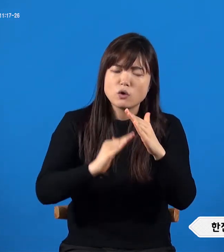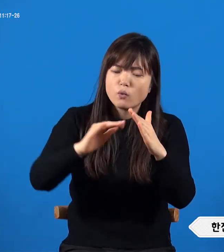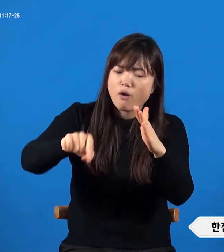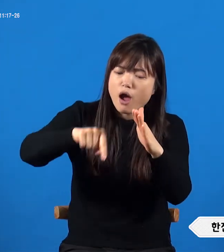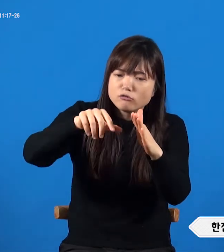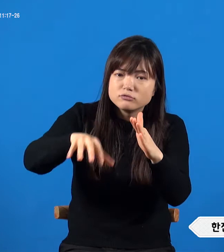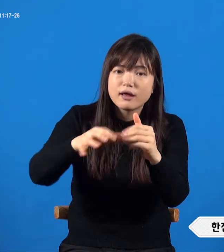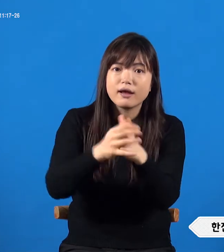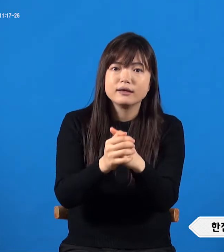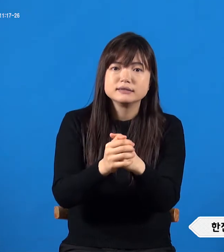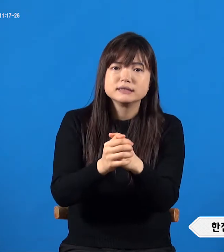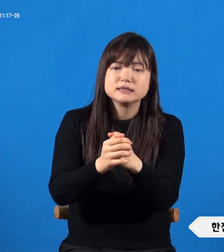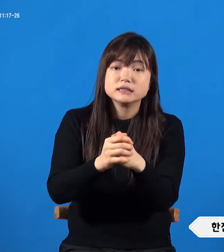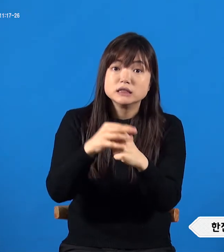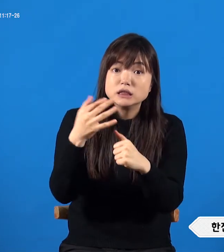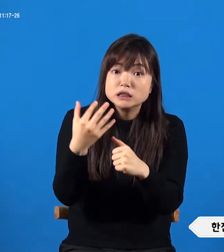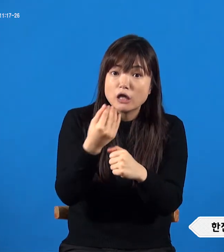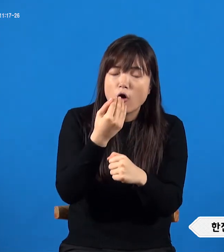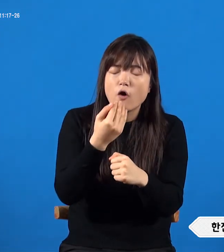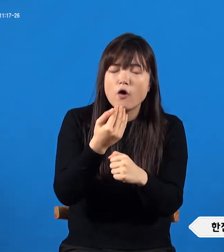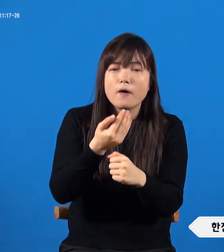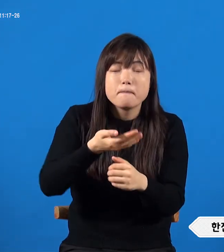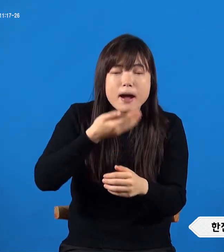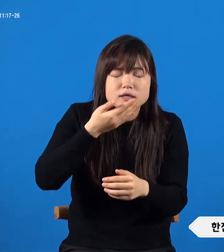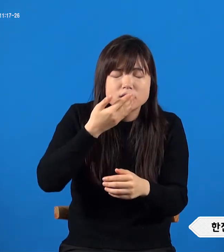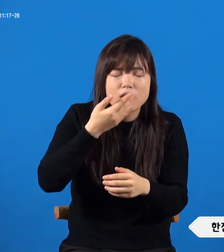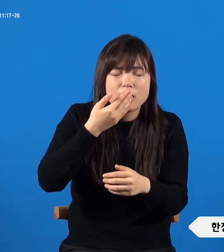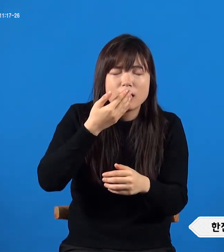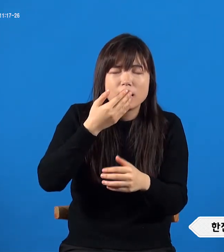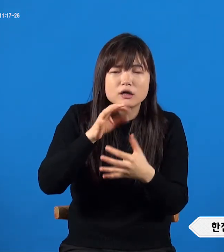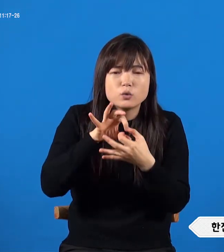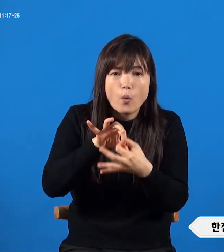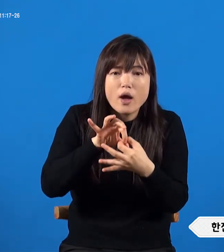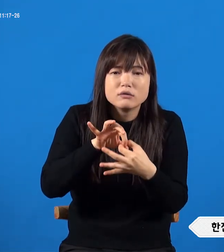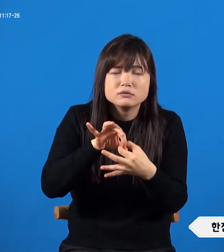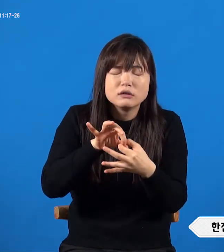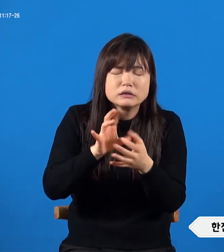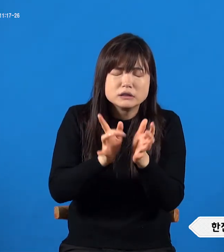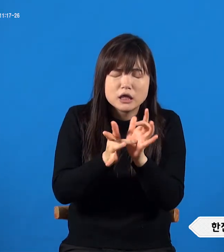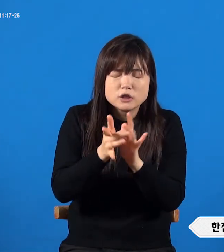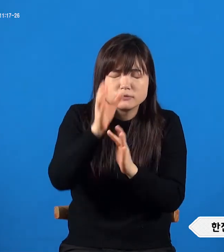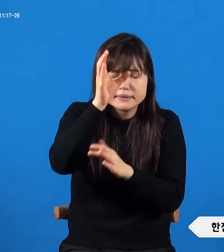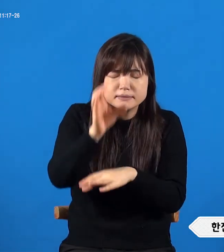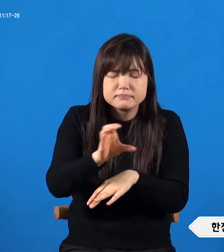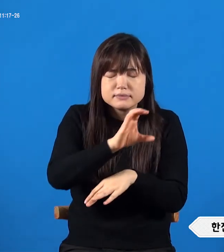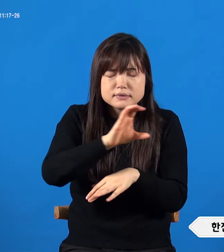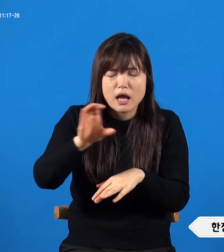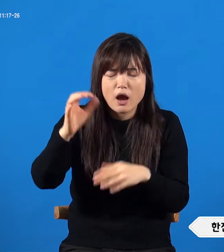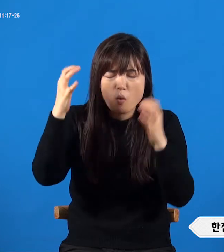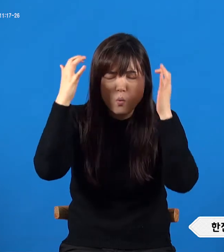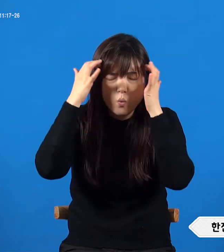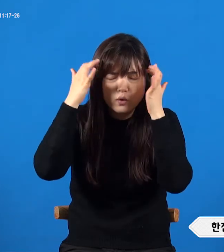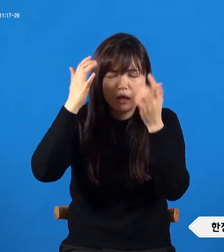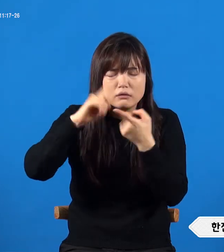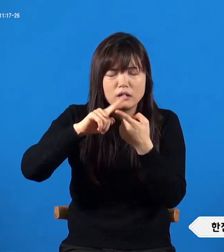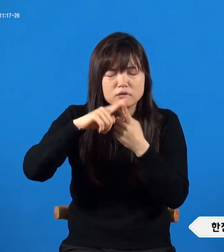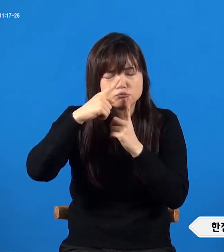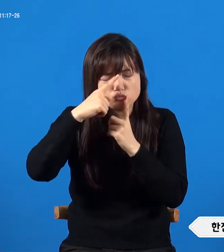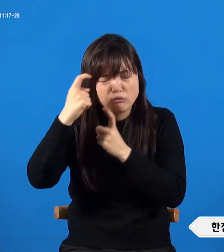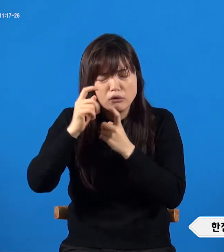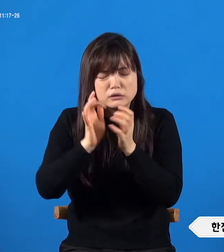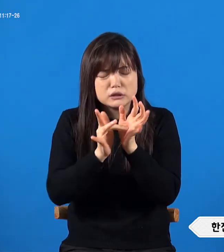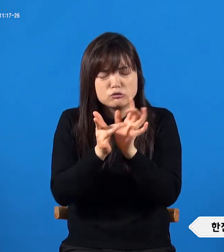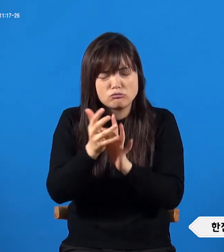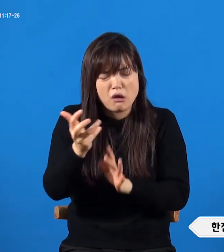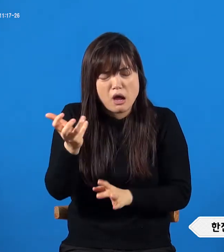성도들 중에는 성만찬을 받으면서 예수님의 십자가 고난을 묵상하는 사람들이 많습니다.